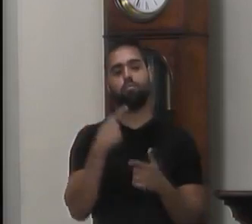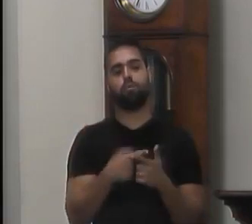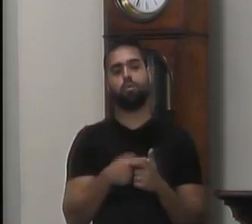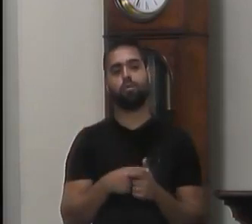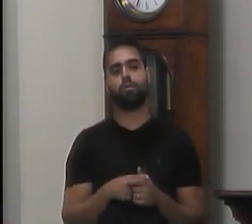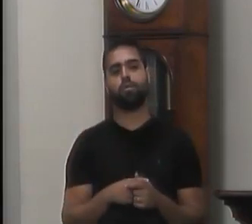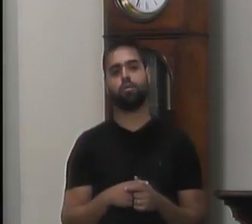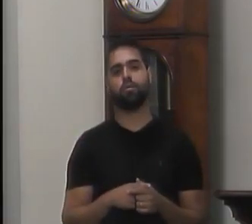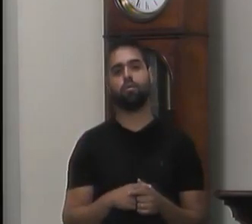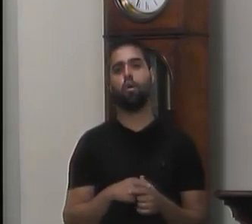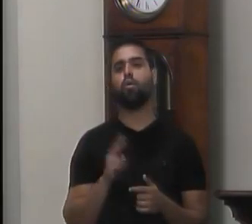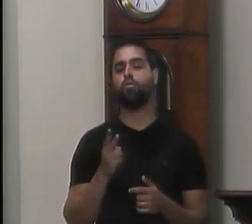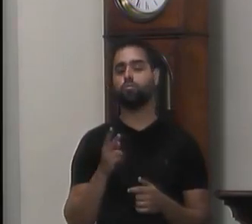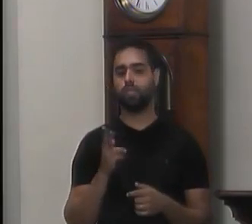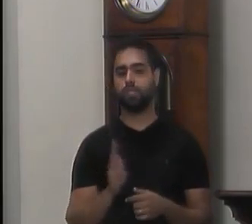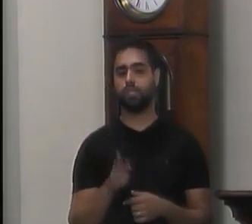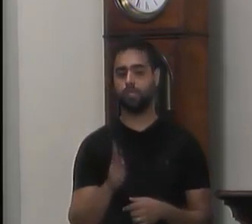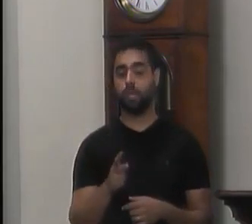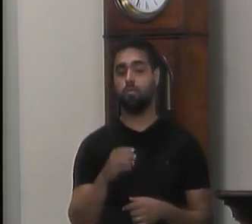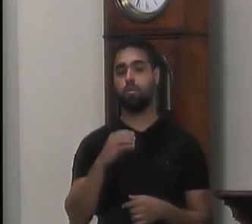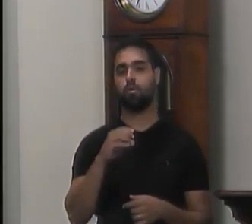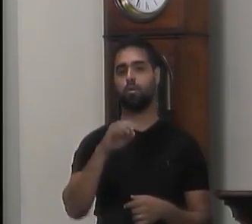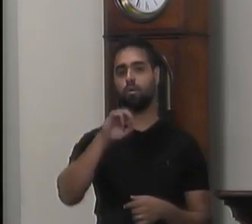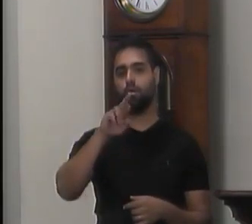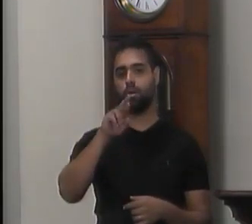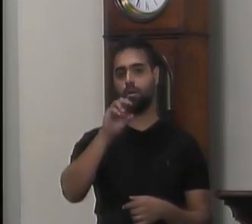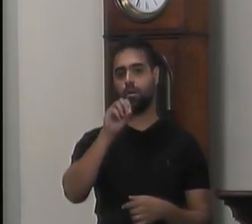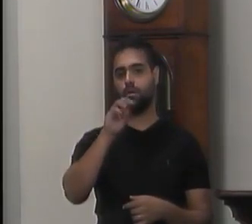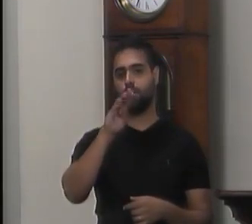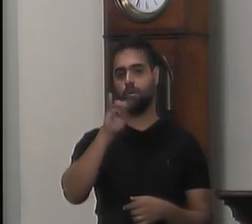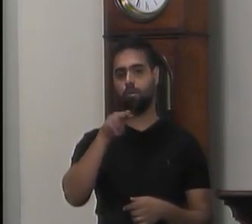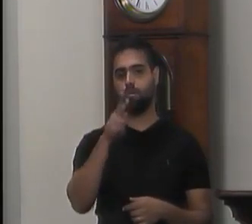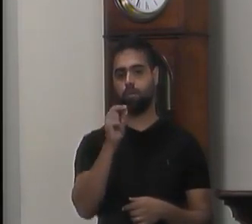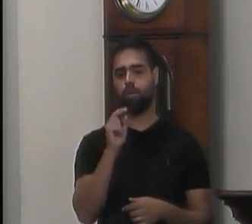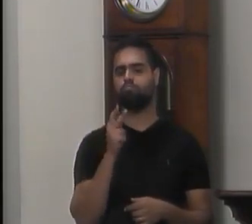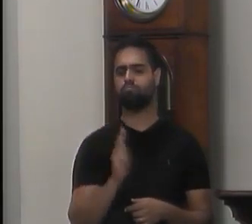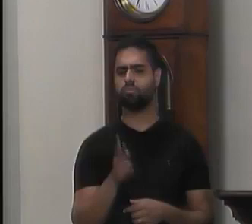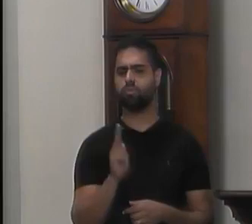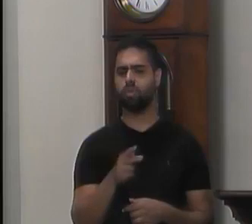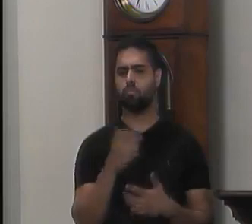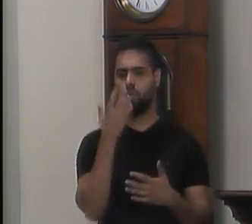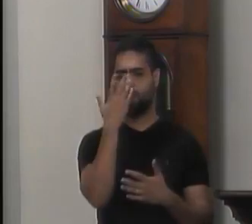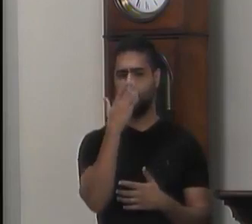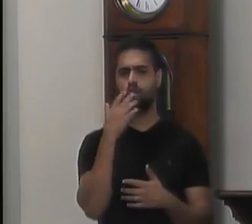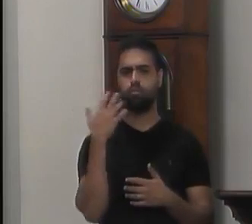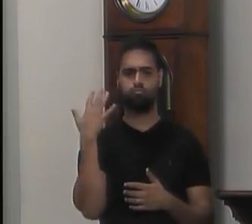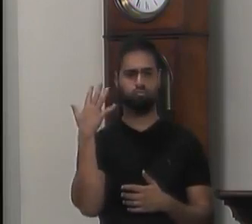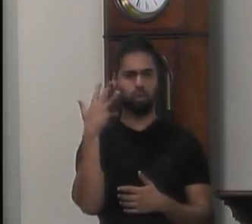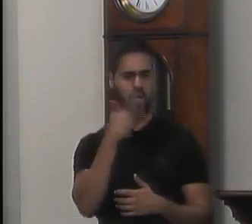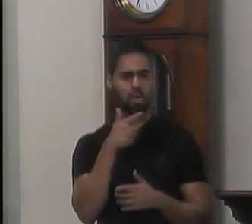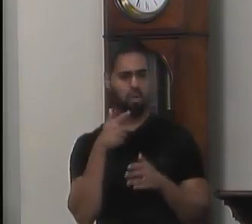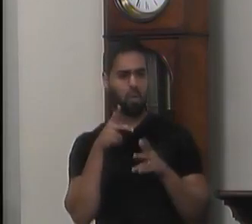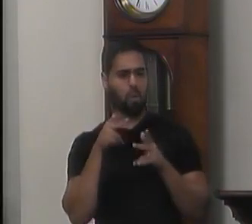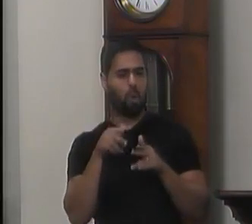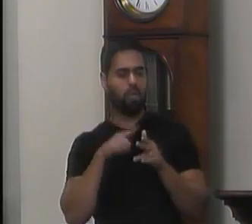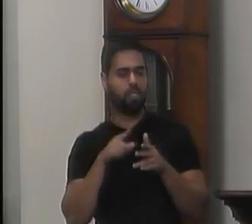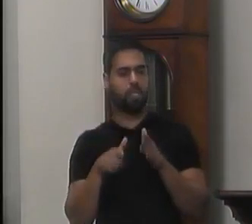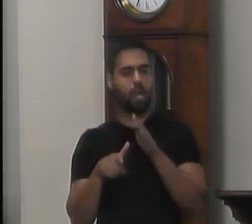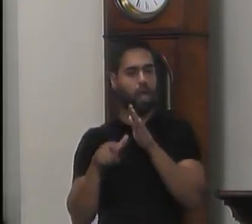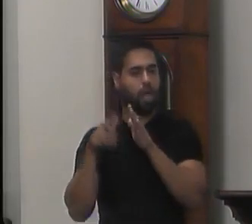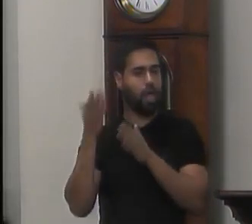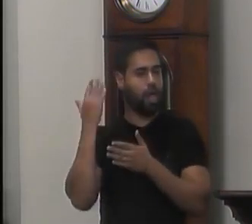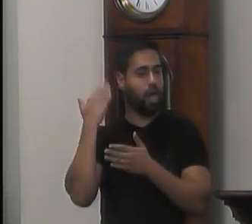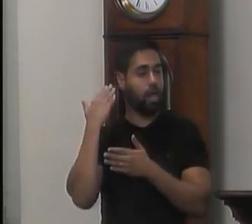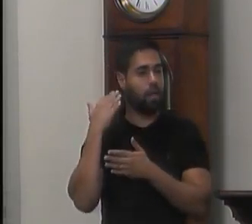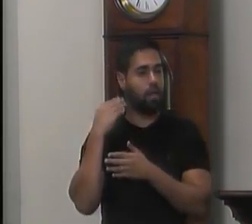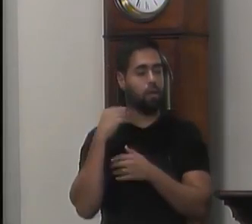mas o Robinho, todo ano, ele está carnavalzinho dele na avenida lá. É um carnaval bonito, igual era antigamente? Possa até